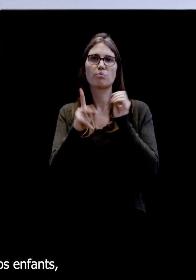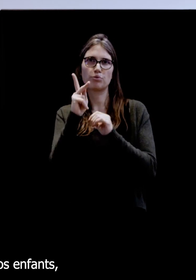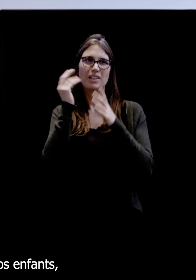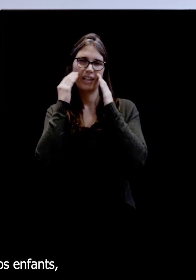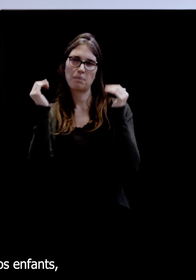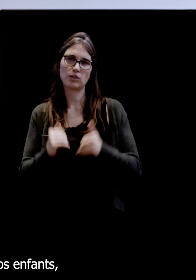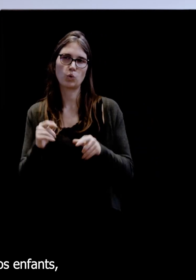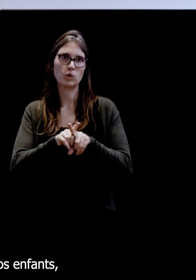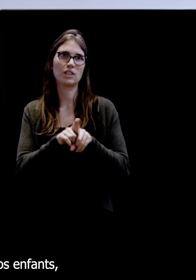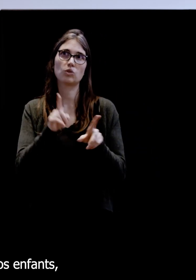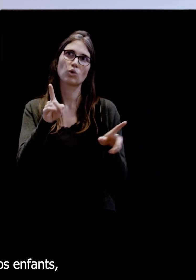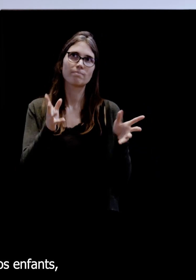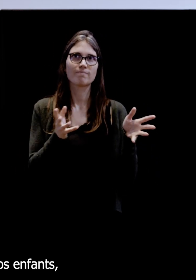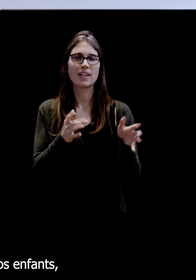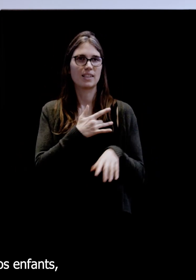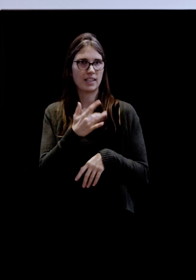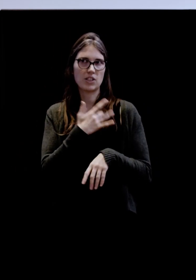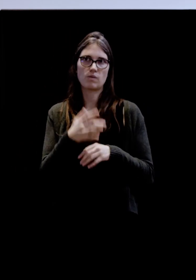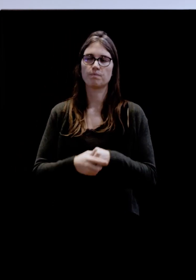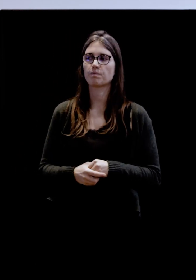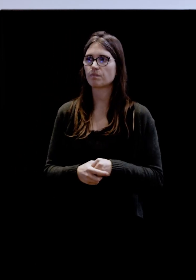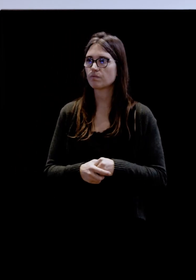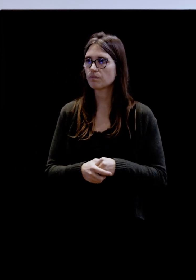Voilà, donc hypothèse constat chez vos enfants,